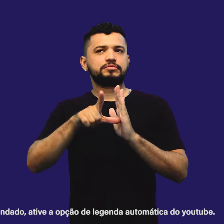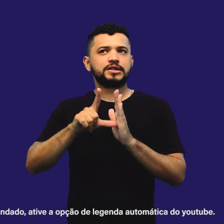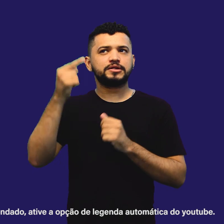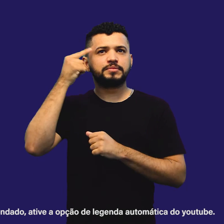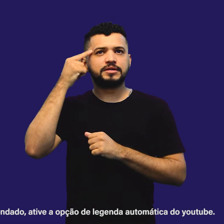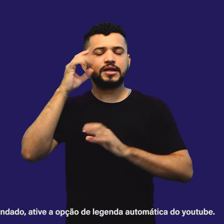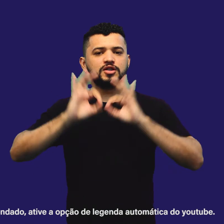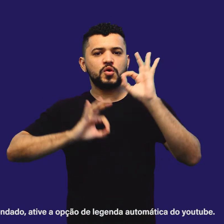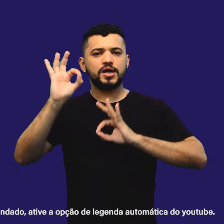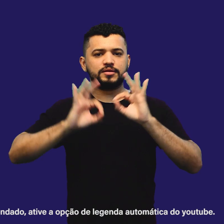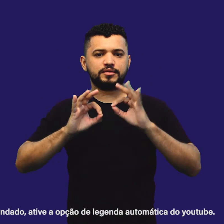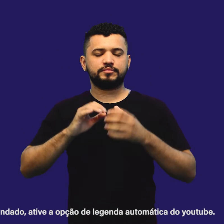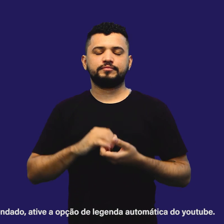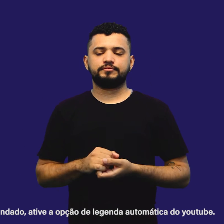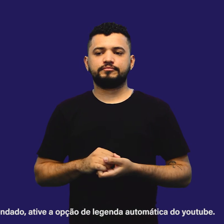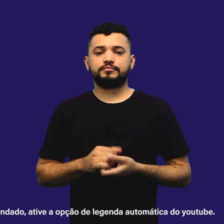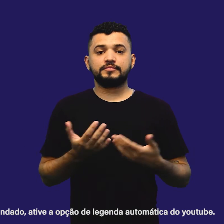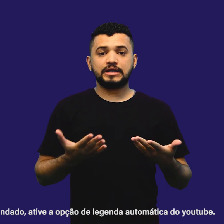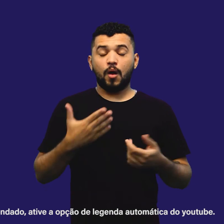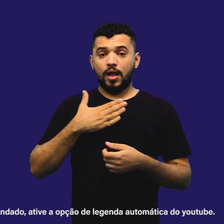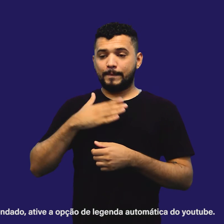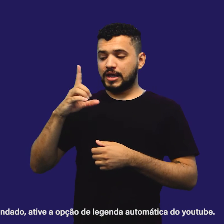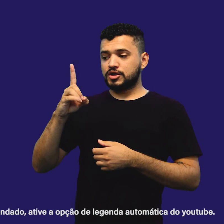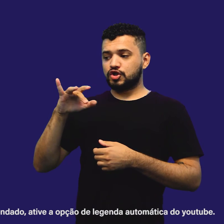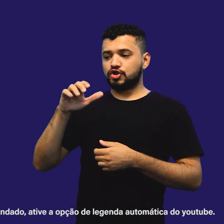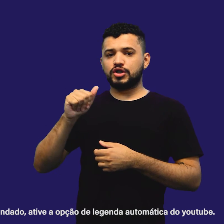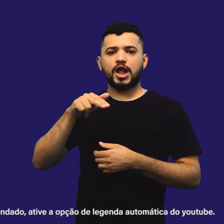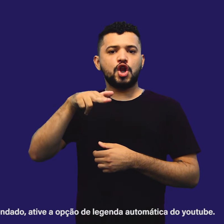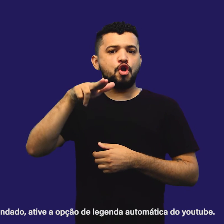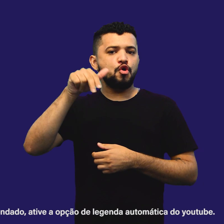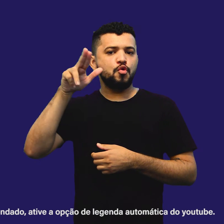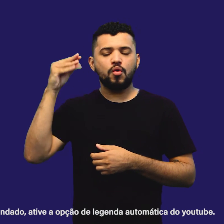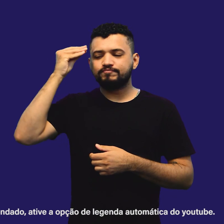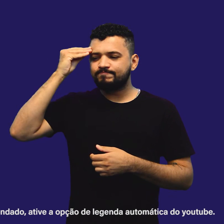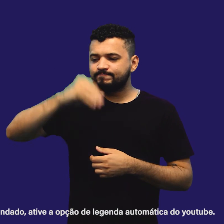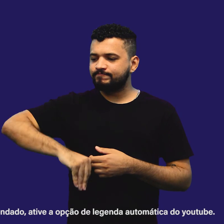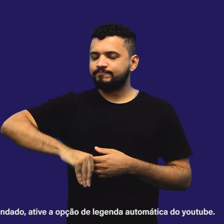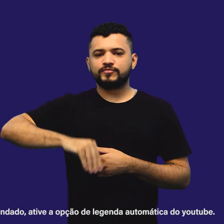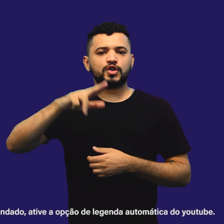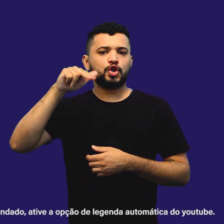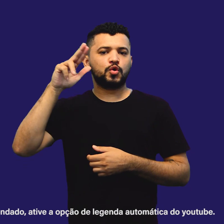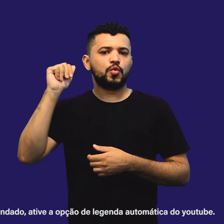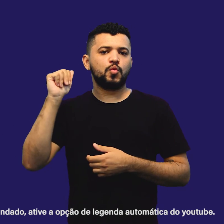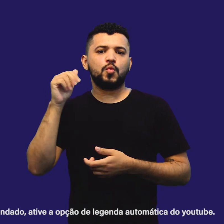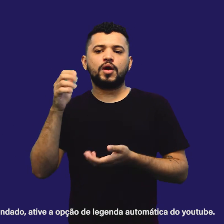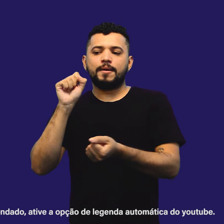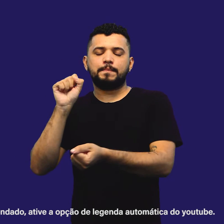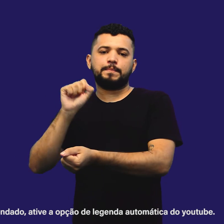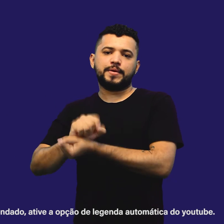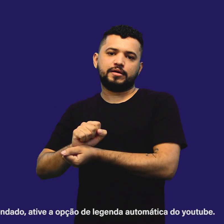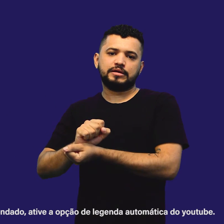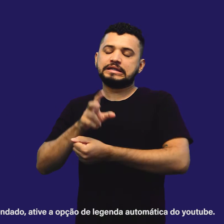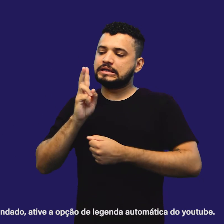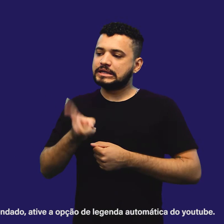dica é nunca desanimar, né? Eu acho que a toda situação existe uma saída. Às vezes a saída é essa